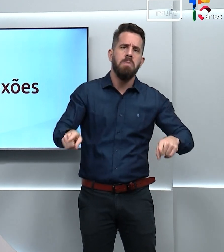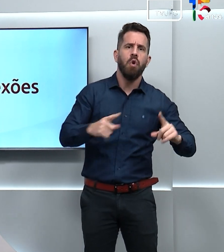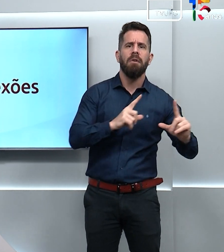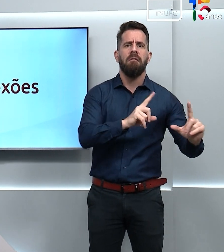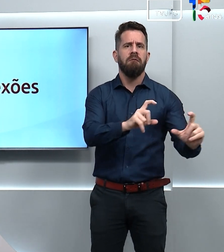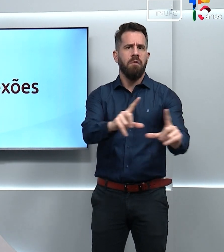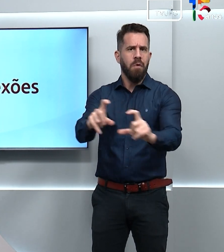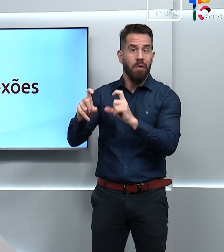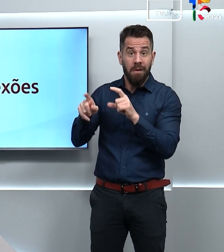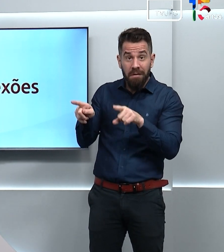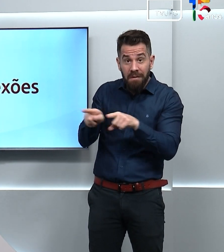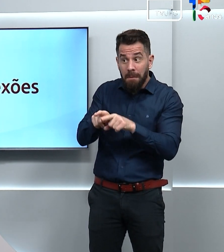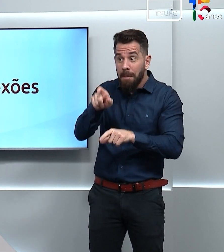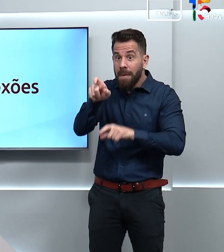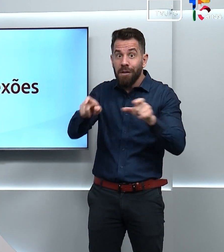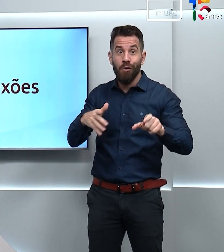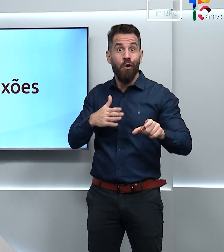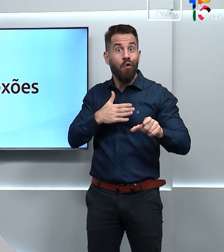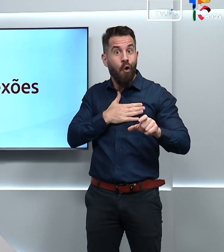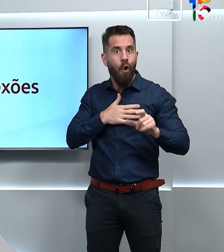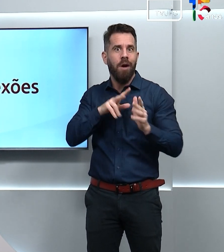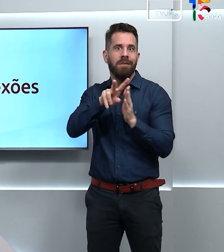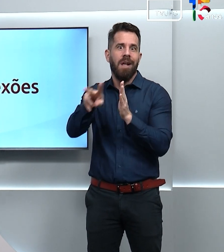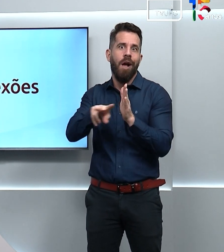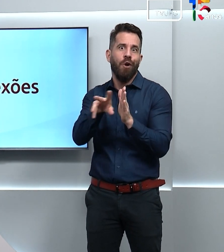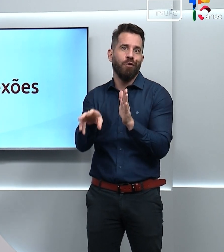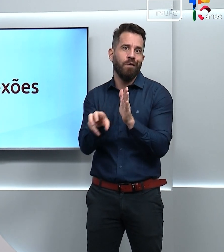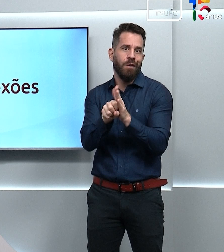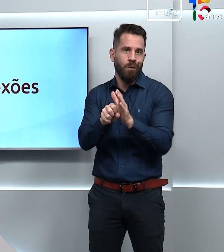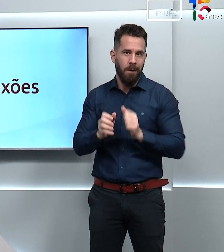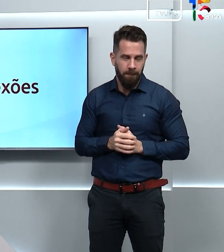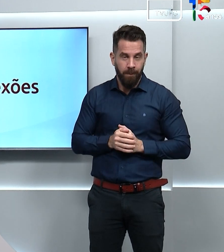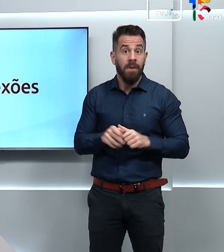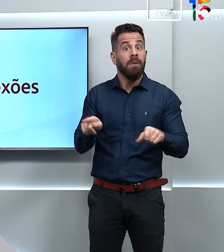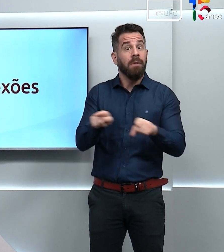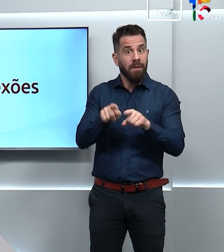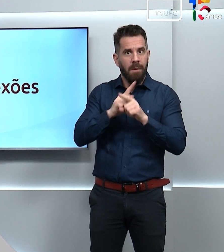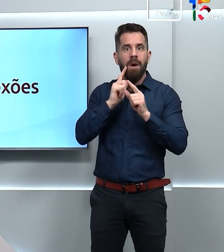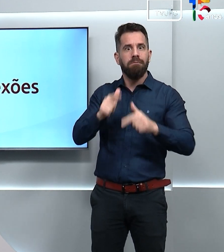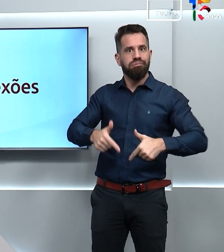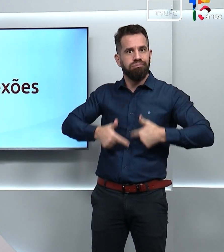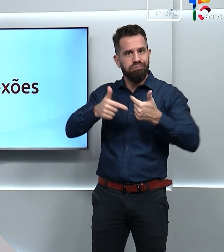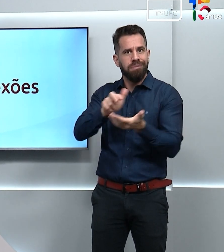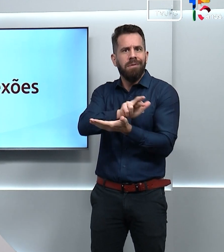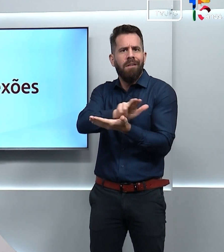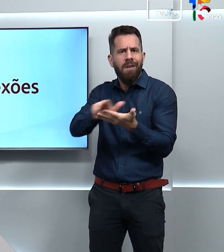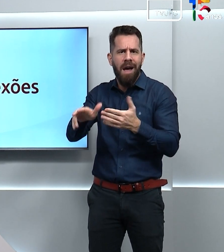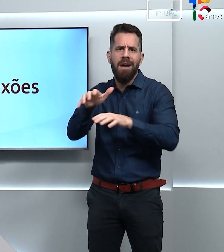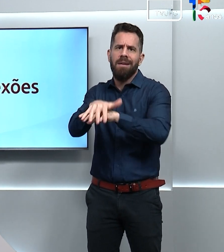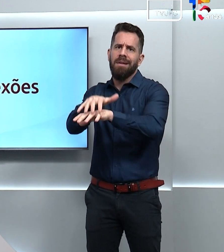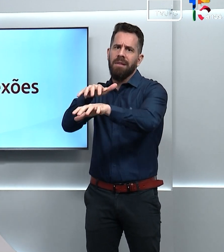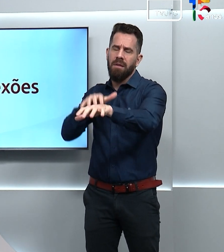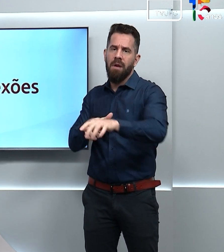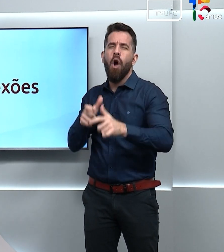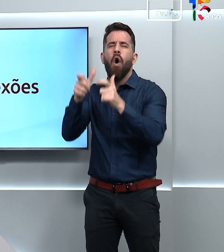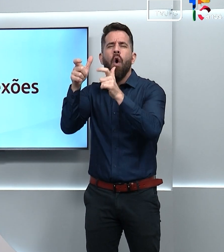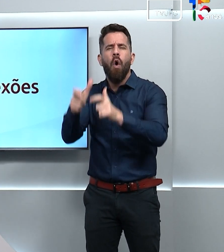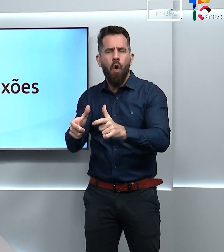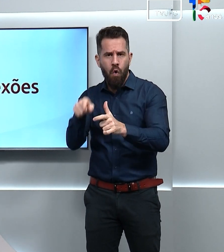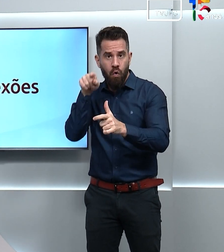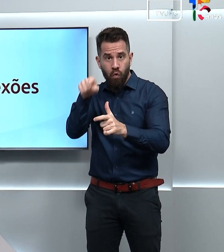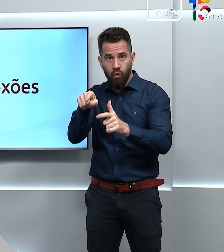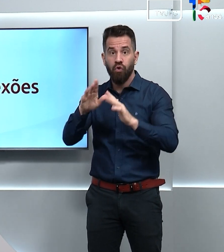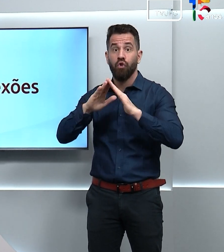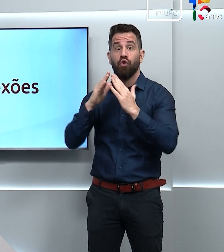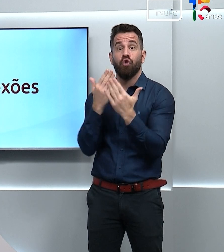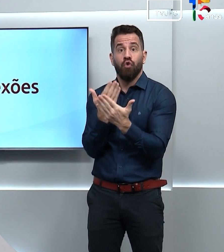até para a galera que gosta de audiovisual. Também vão ter várias ações pela internet. Ponto de encontro é o